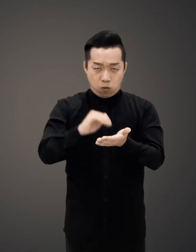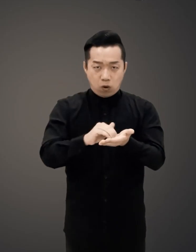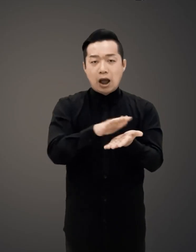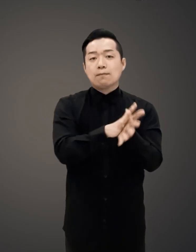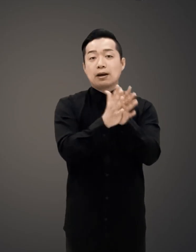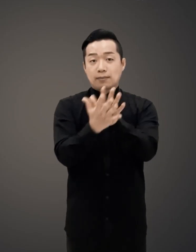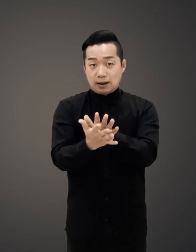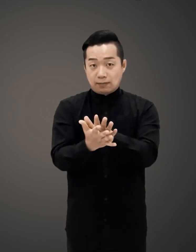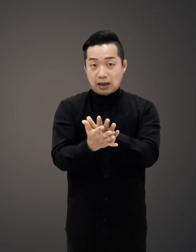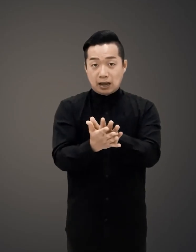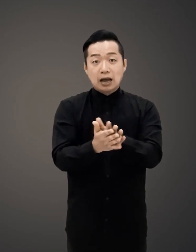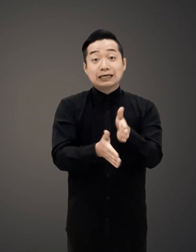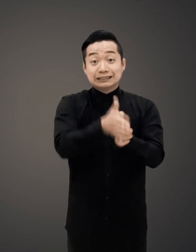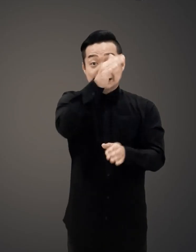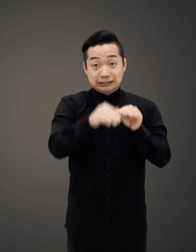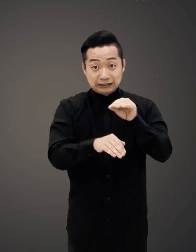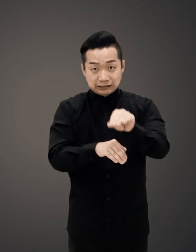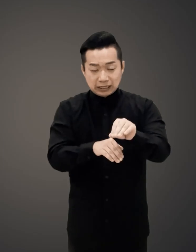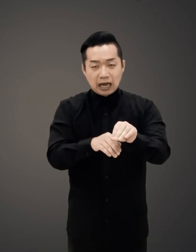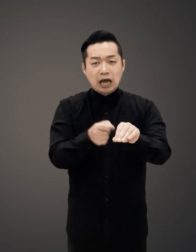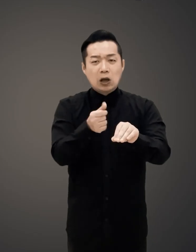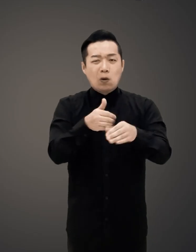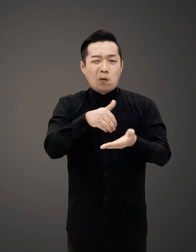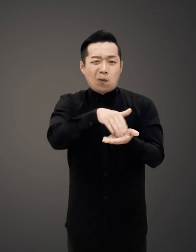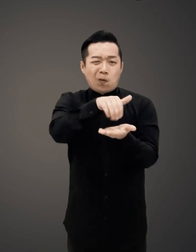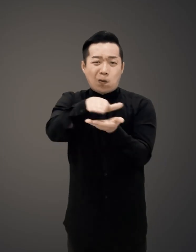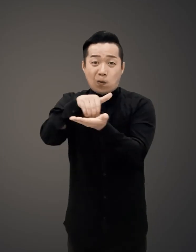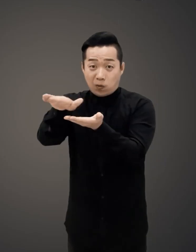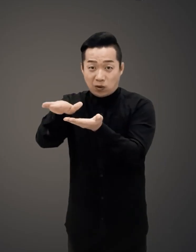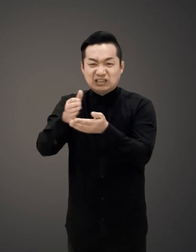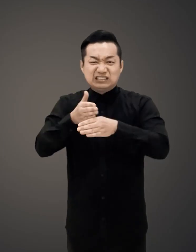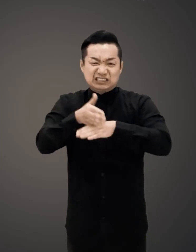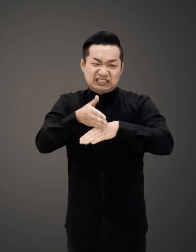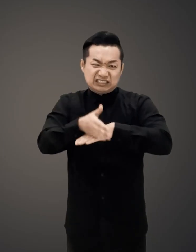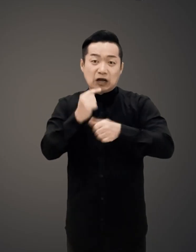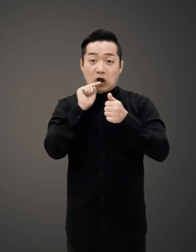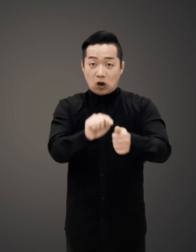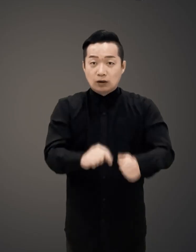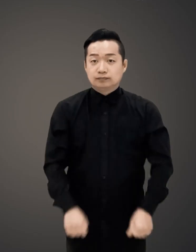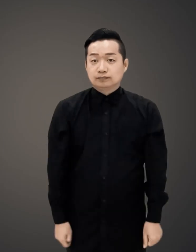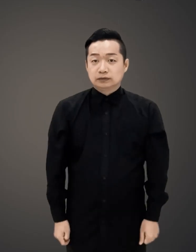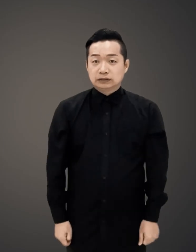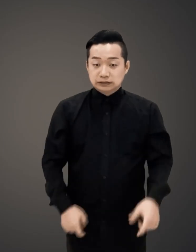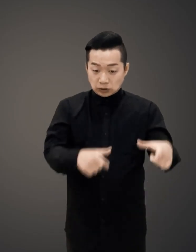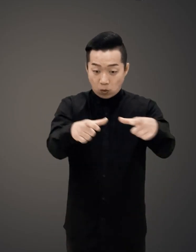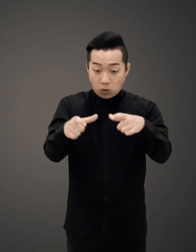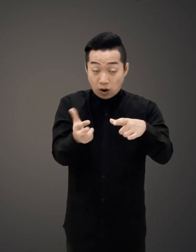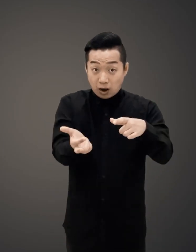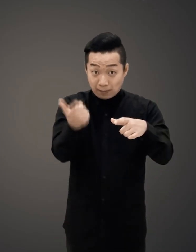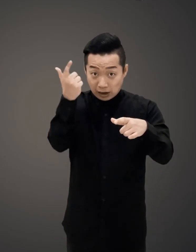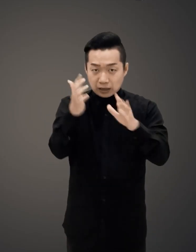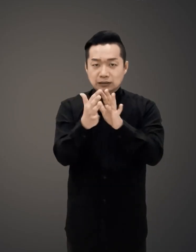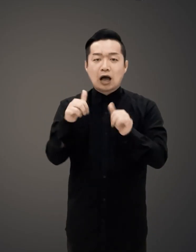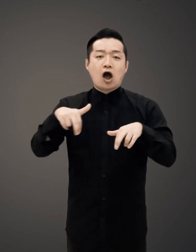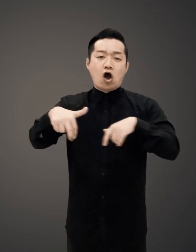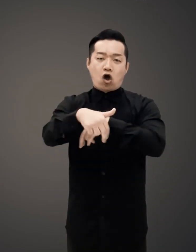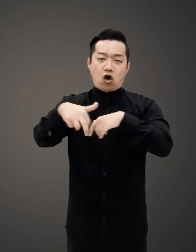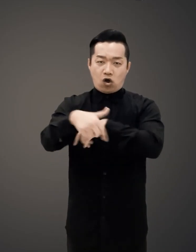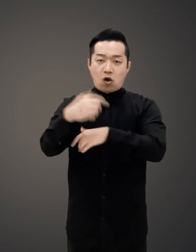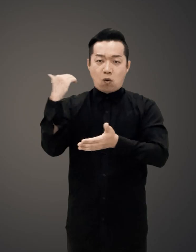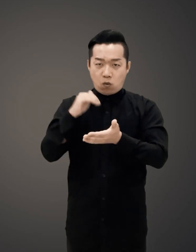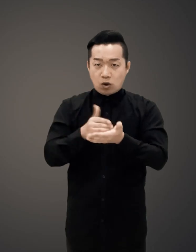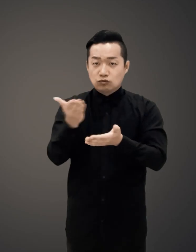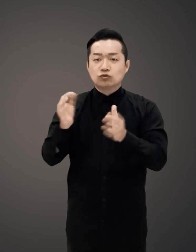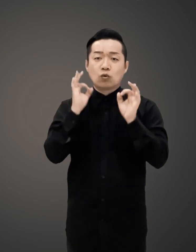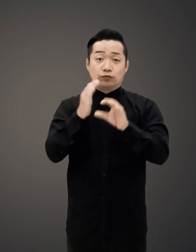도시에서 자동차를 점점 몰아내고 자동차가 천천히 달리게 하고 그 빈 공간을 사람들에게 돌려주는 그런